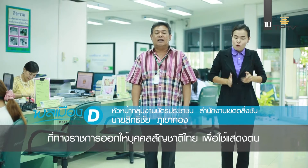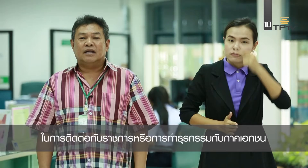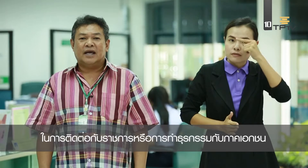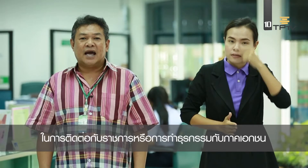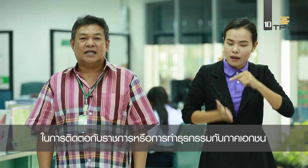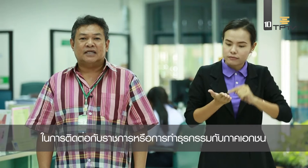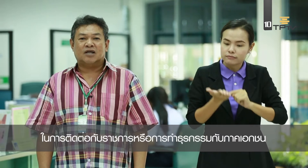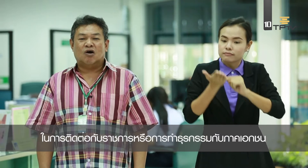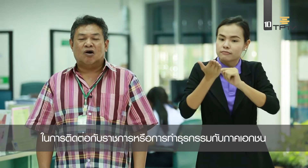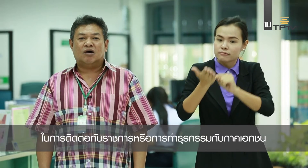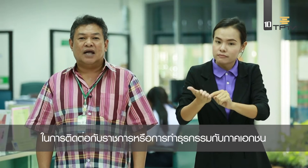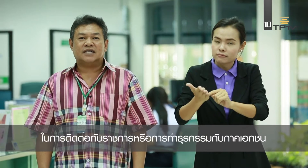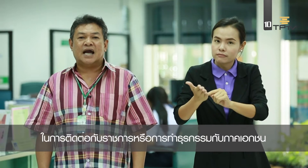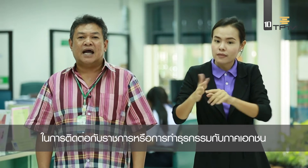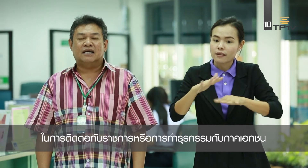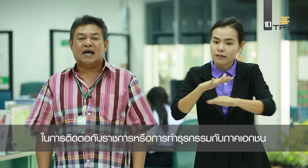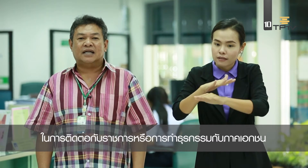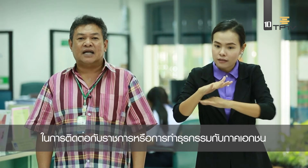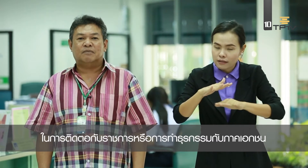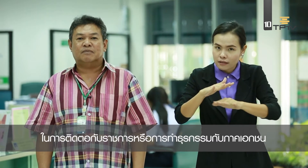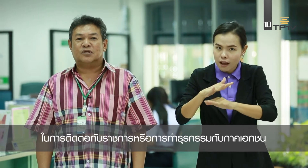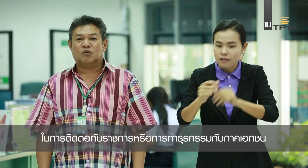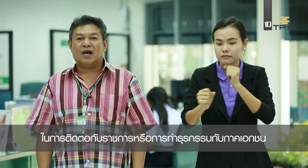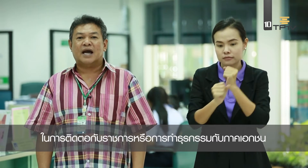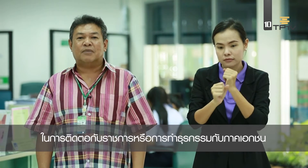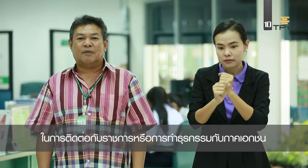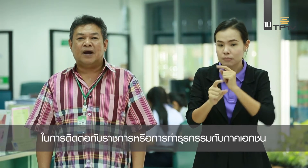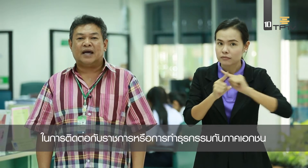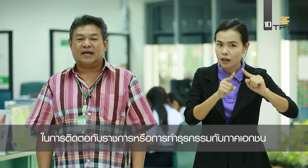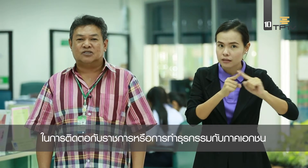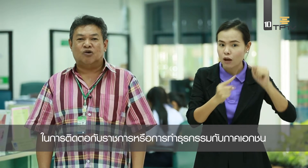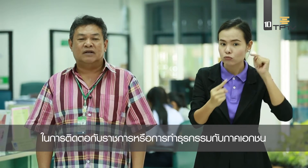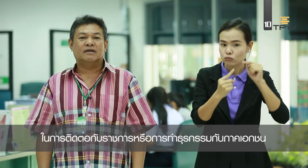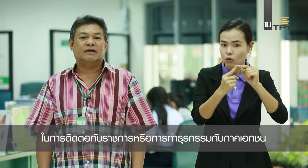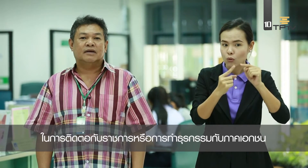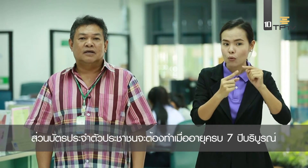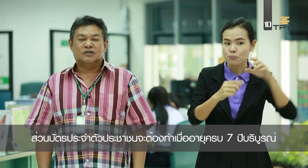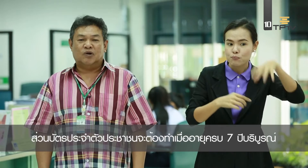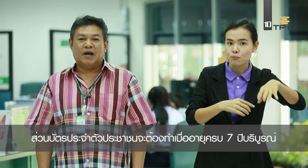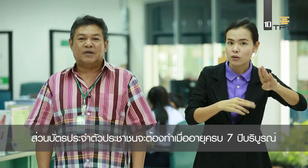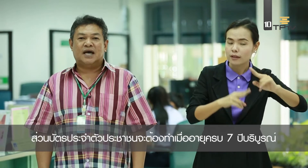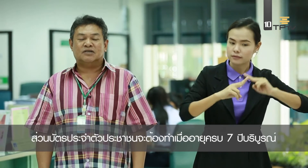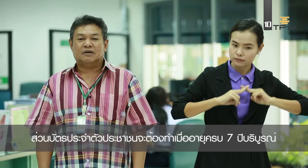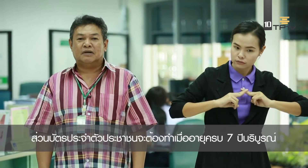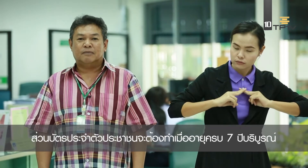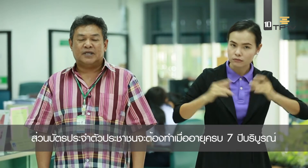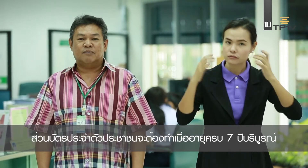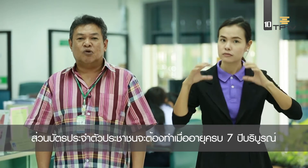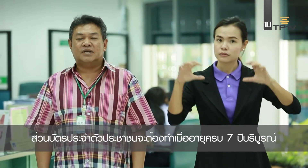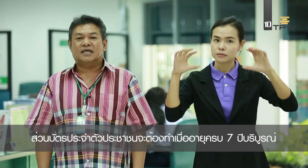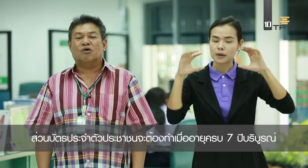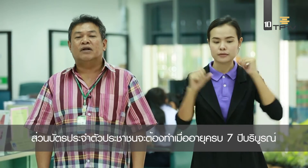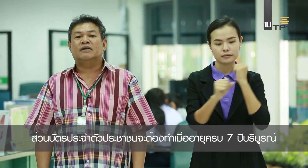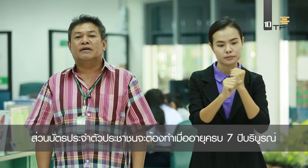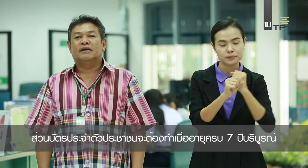นในการติดต่อราชการหรือการทำธุรกรรมกับภาคเอกชนส่วนบัตรประชาประจ